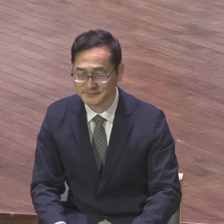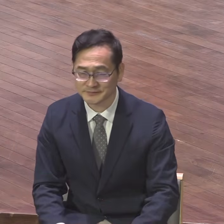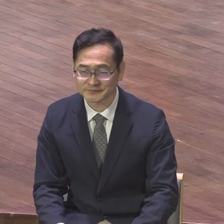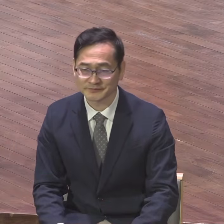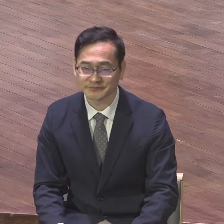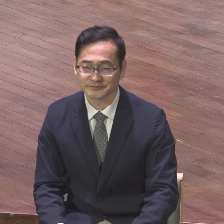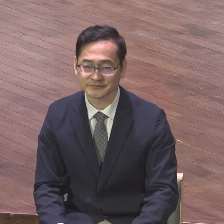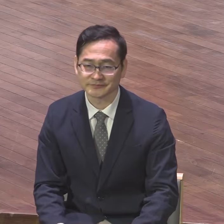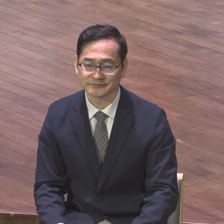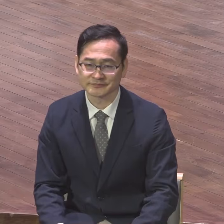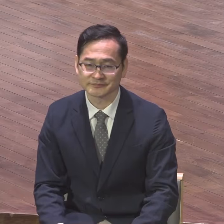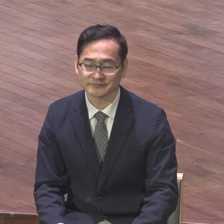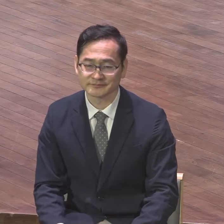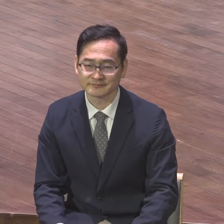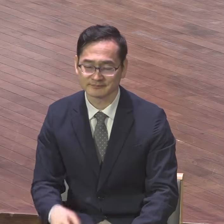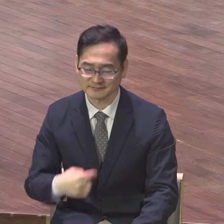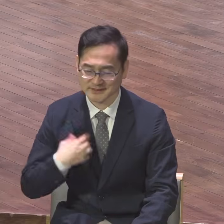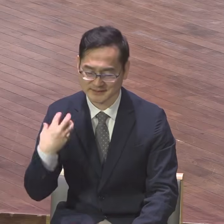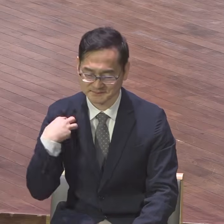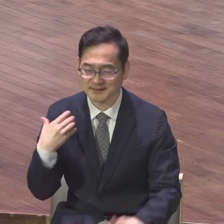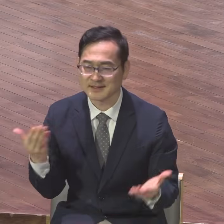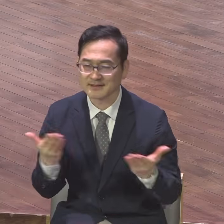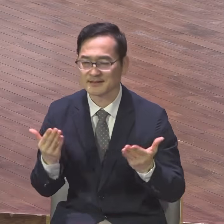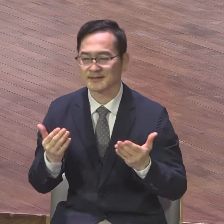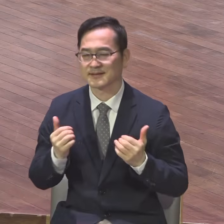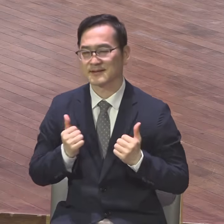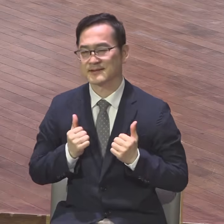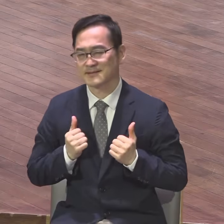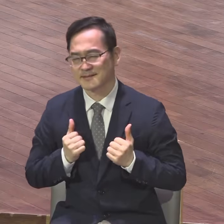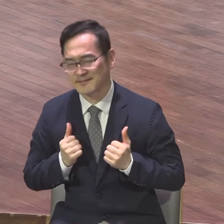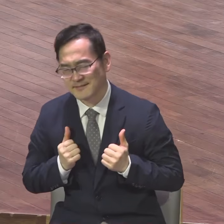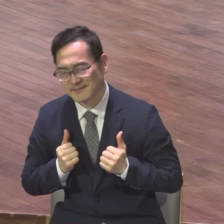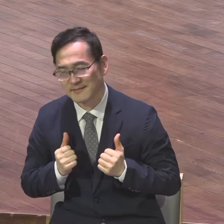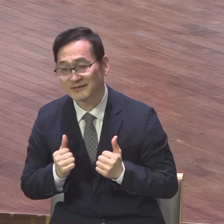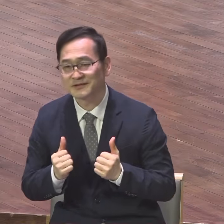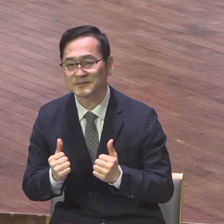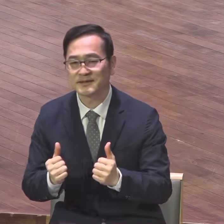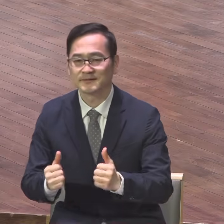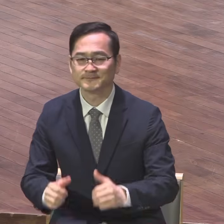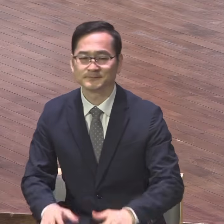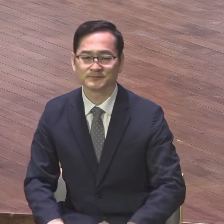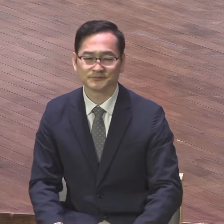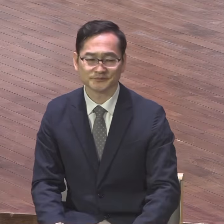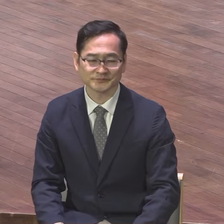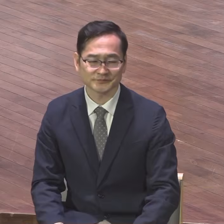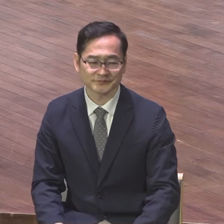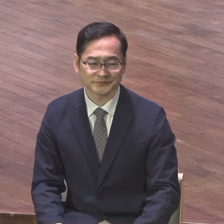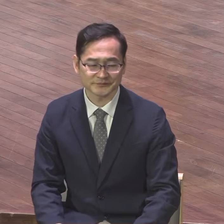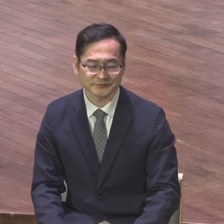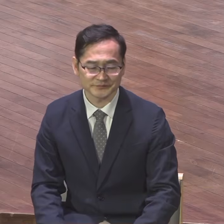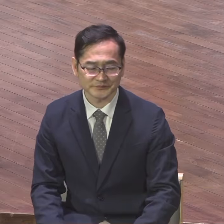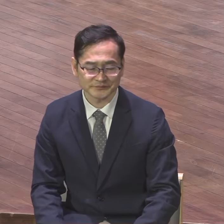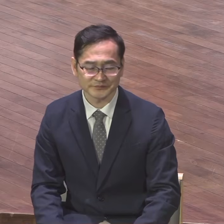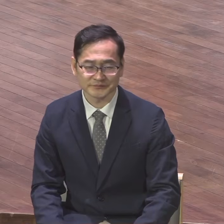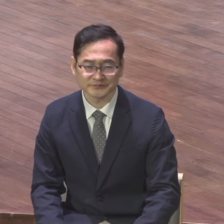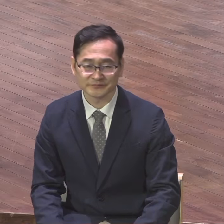거침없이 교회를 위하여 직분을 감당하기 위하여 그렇게 올인하지요.